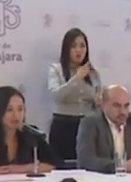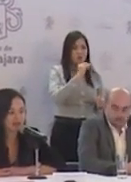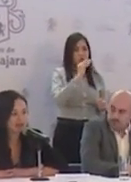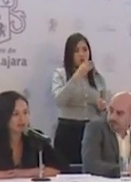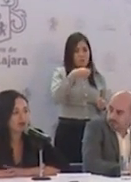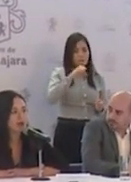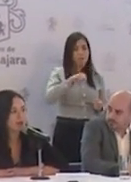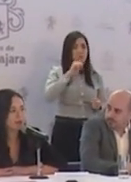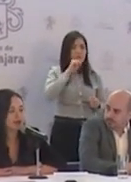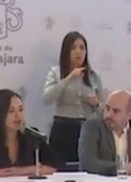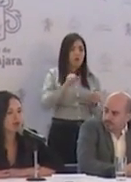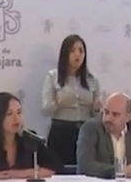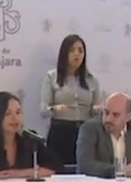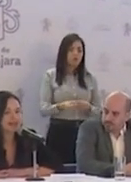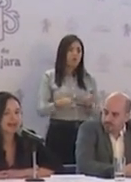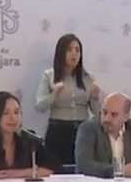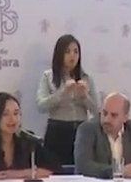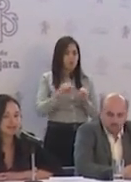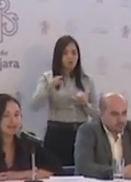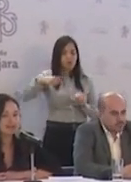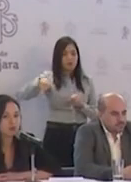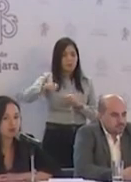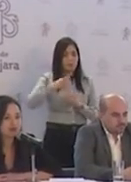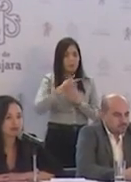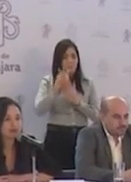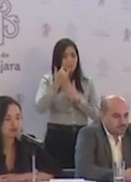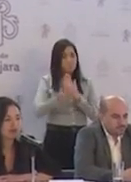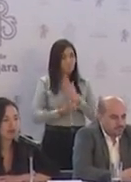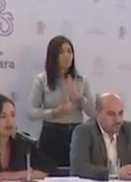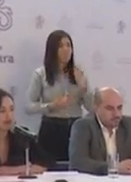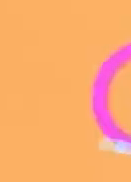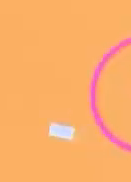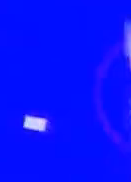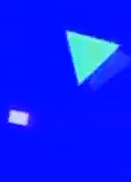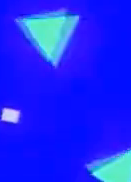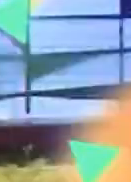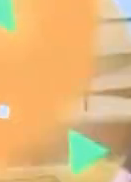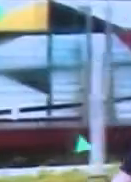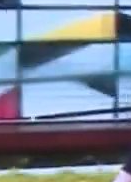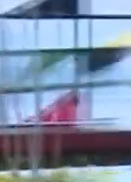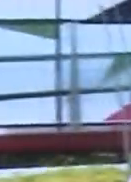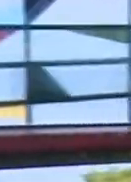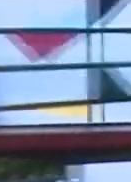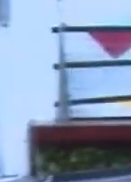contempla la construcción de infraestructura ciclista orientada a su articulación con las rutas del